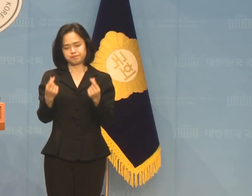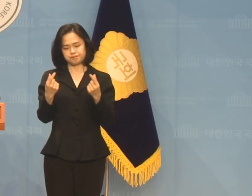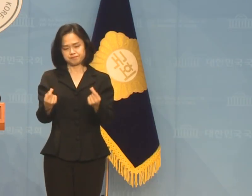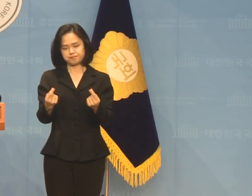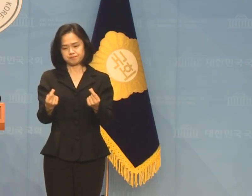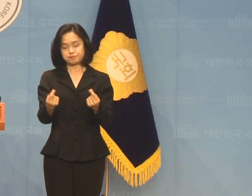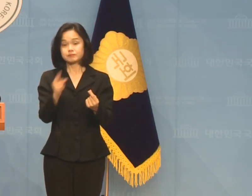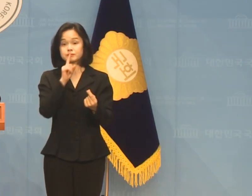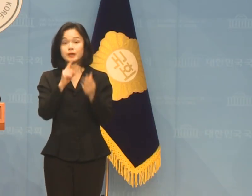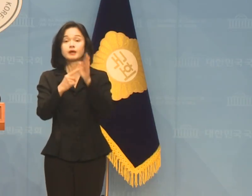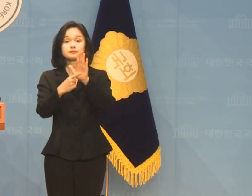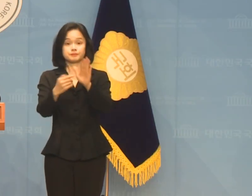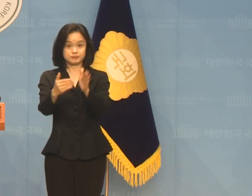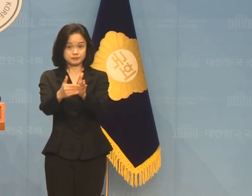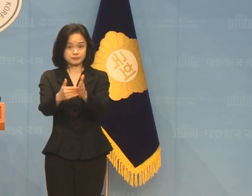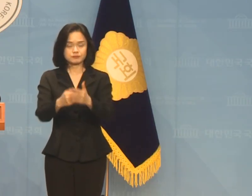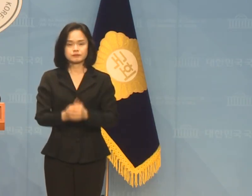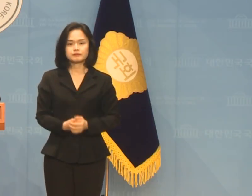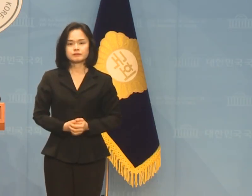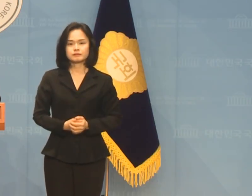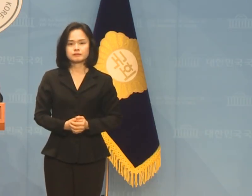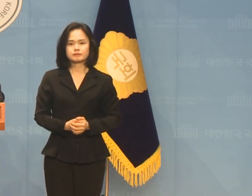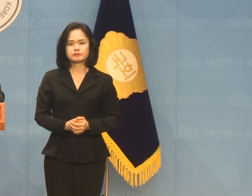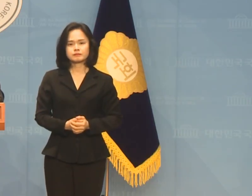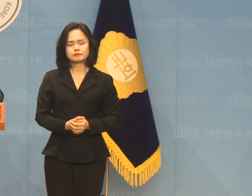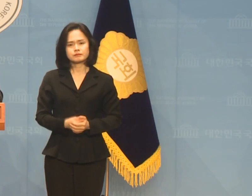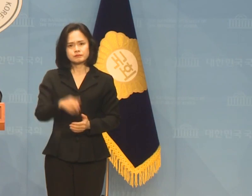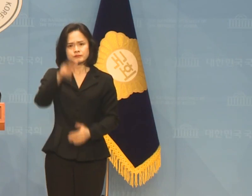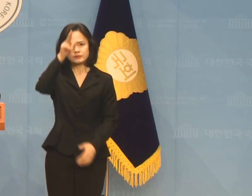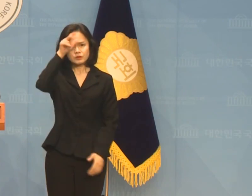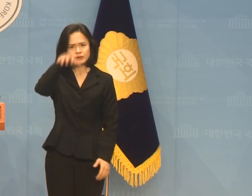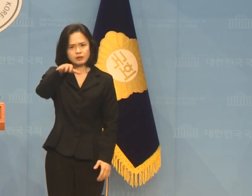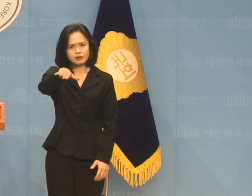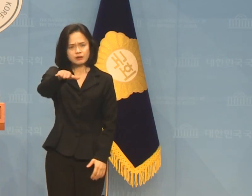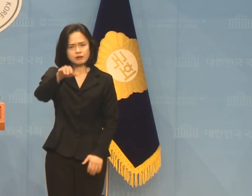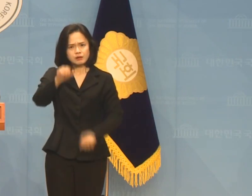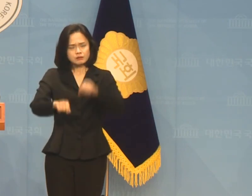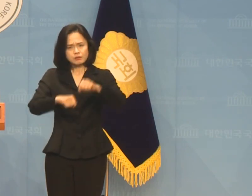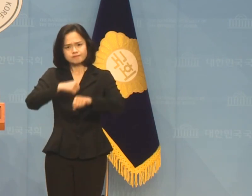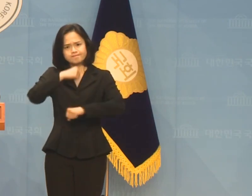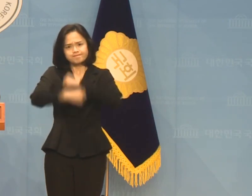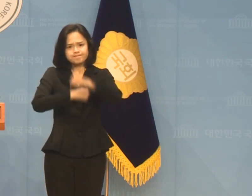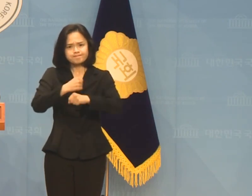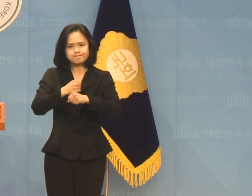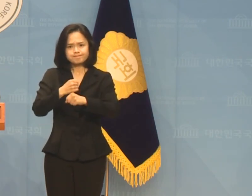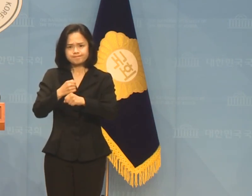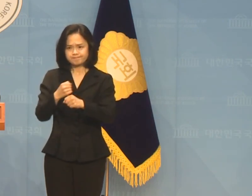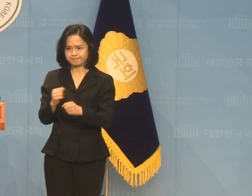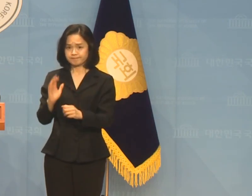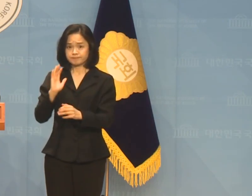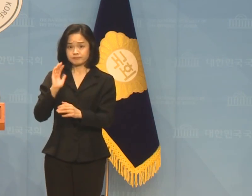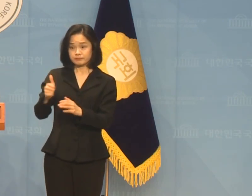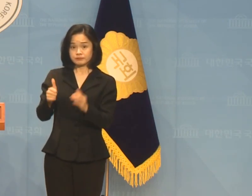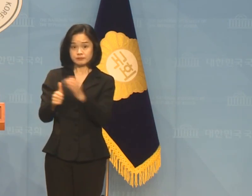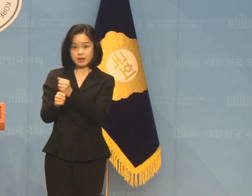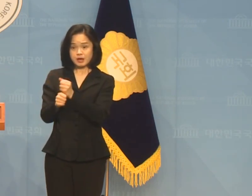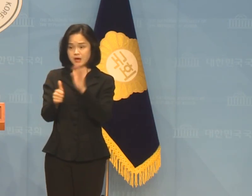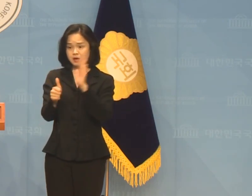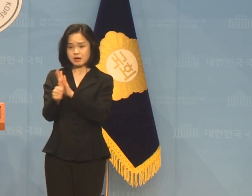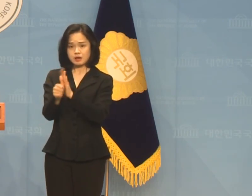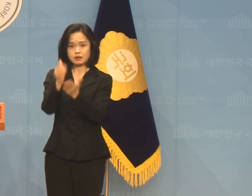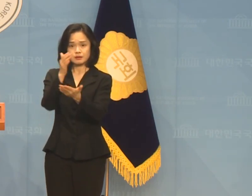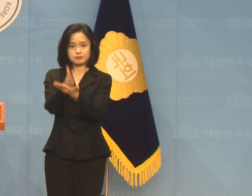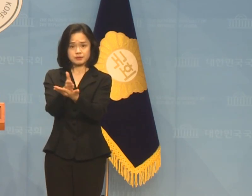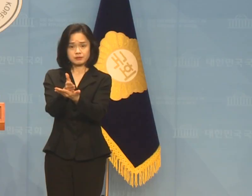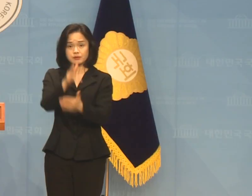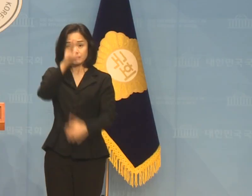지금 경찰은 경거망동해서는 안 됩니다. 경찰은 민중의 지팡이 아닙니까?